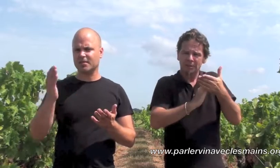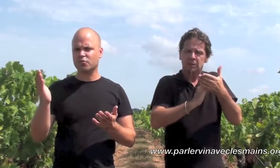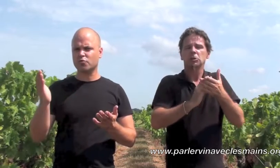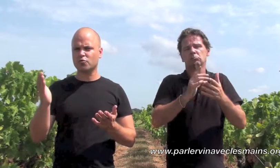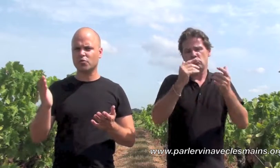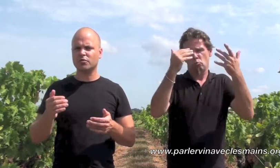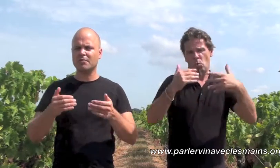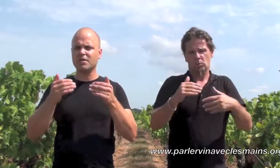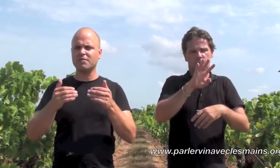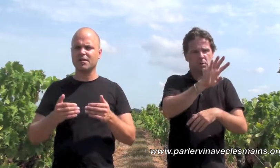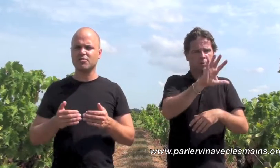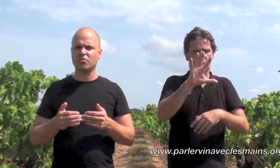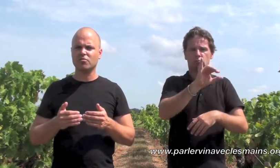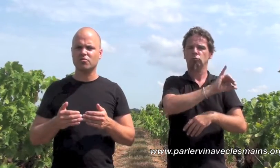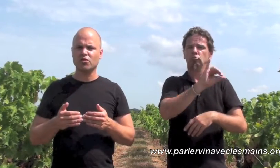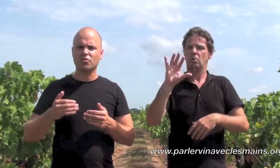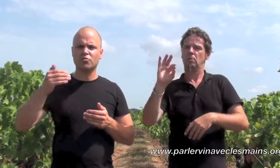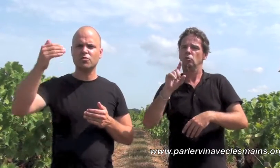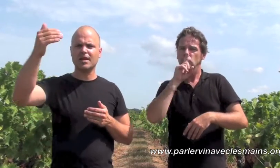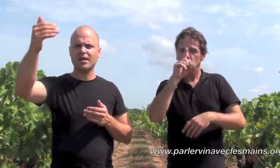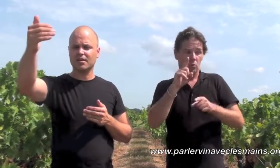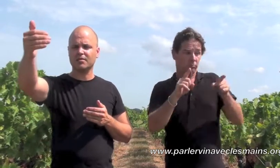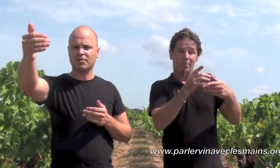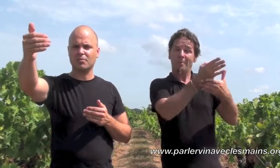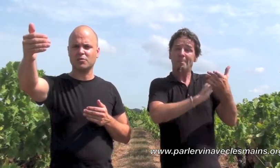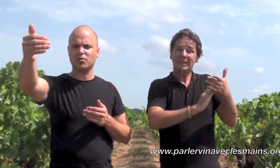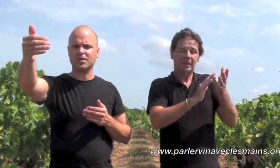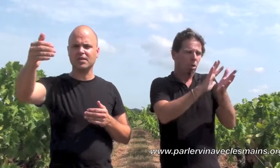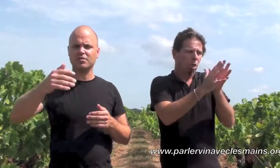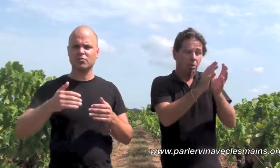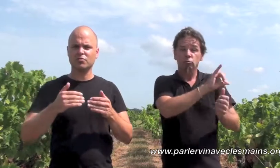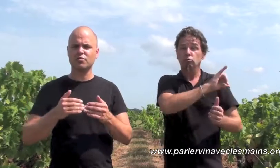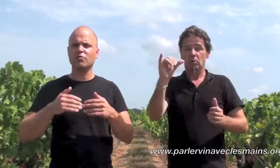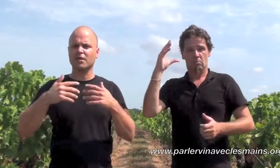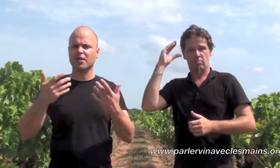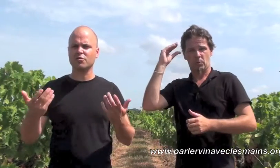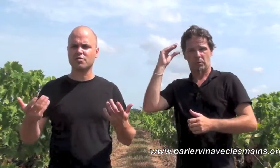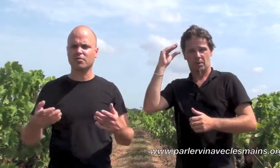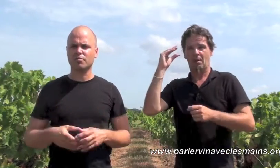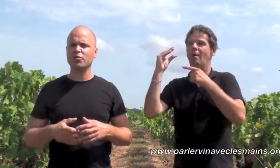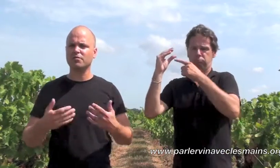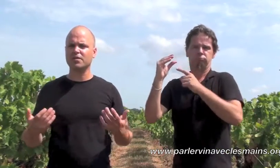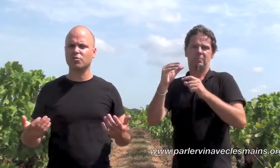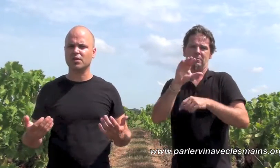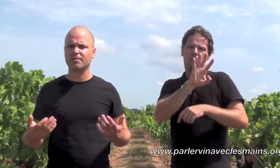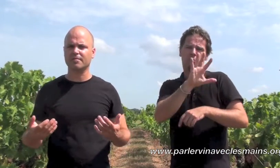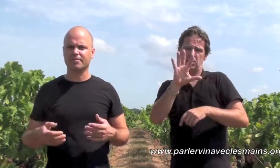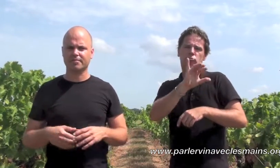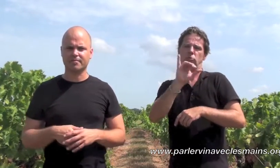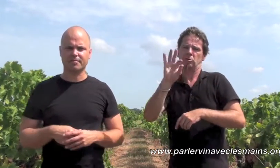50 jours de la mi-véraison jusqu'à la maturité, donc jusqu'au vendange pour une vigne donnée.